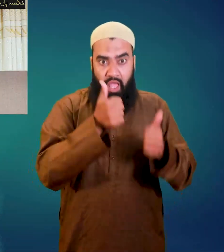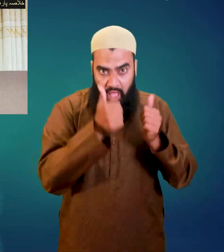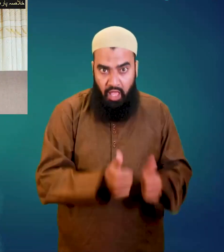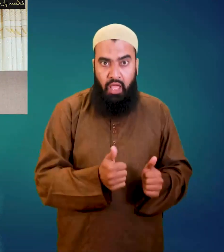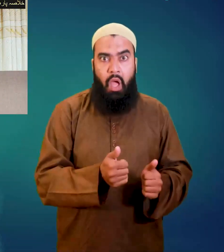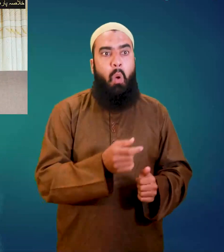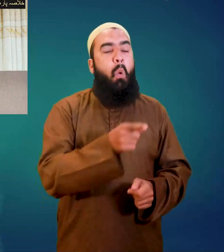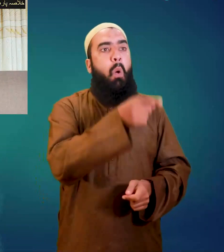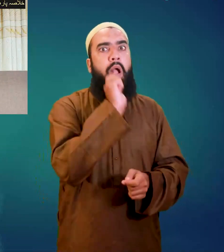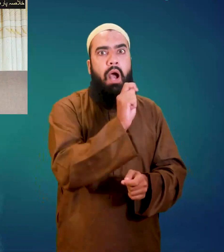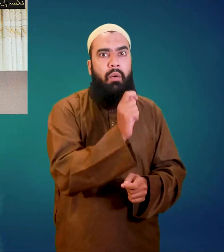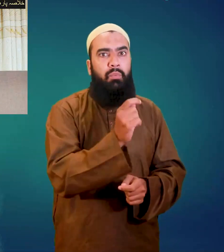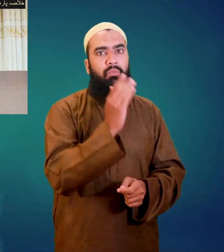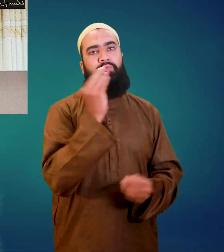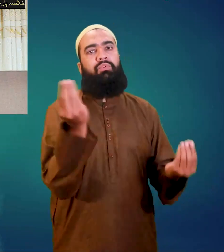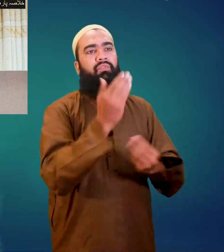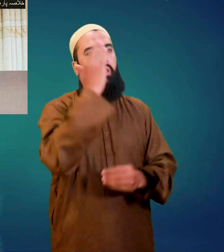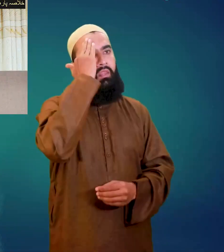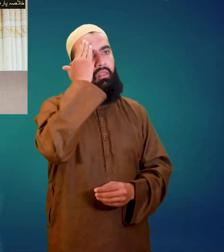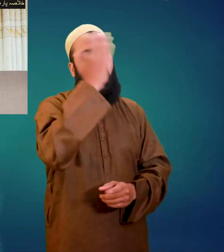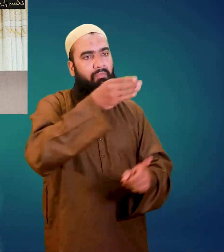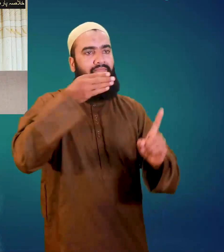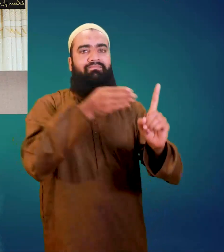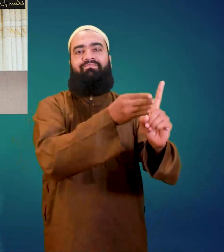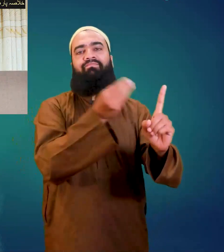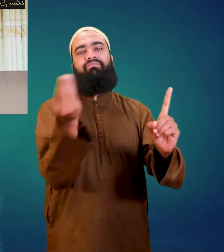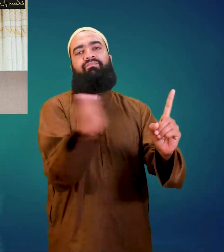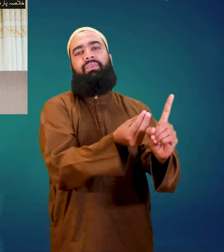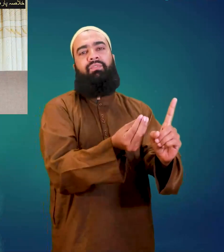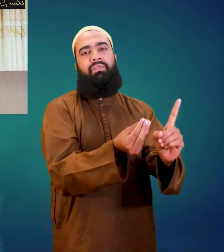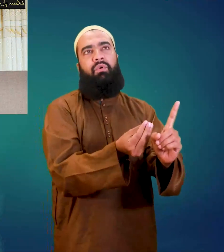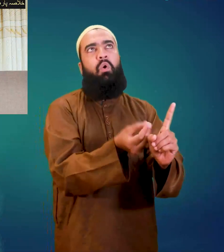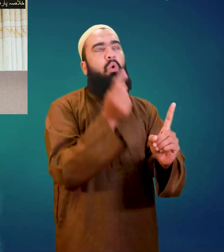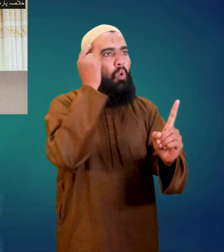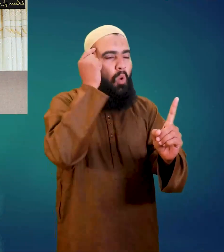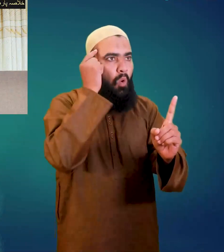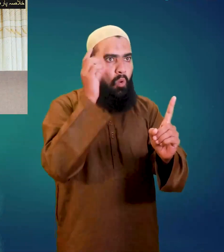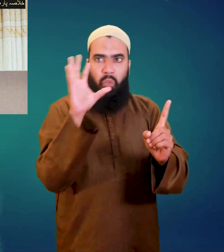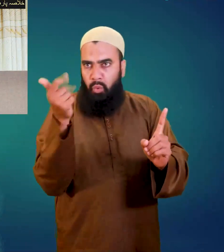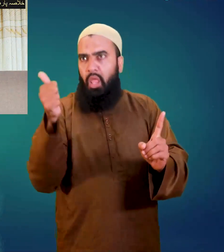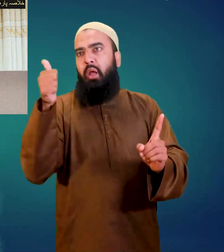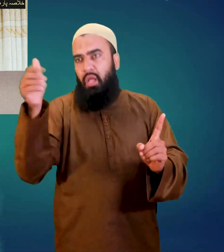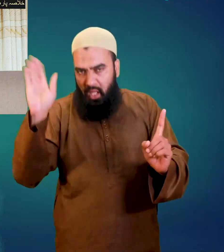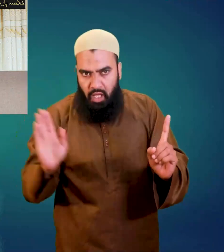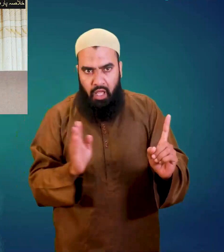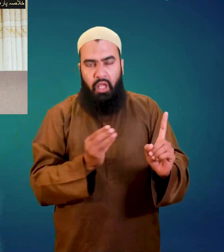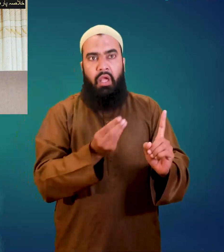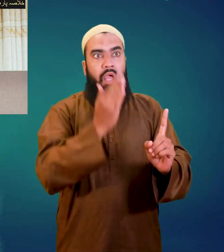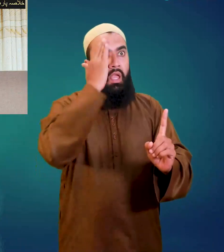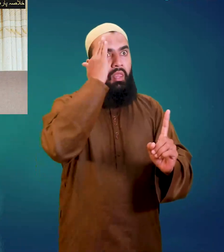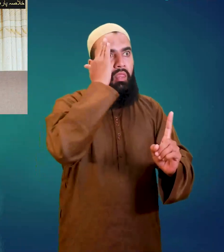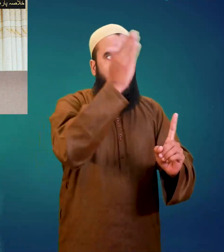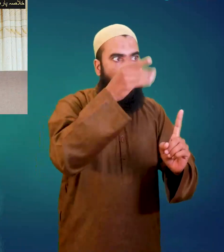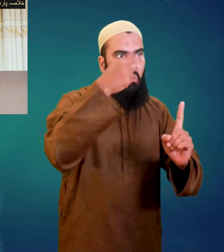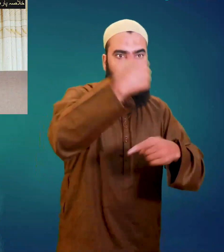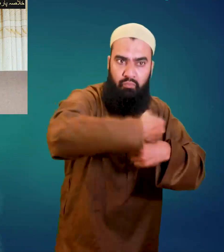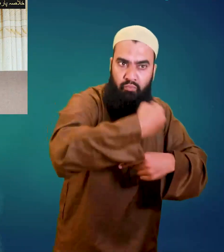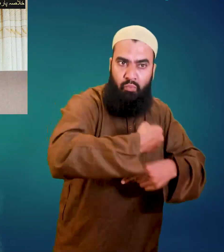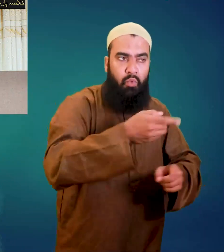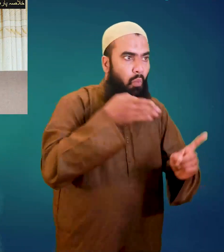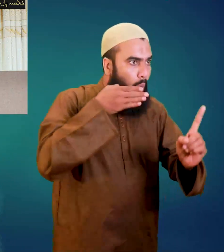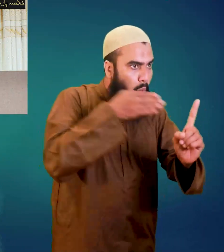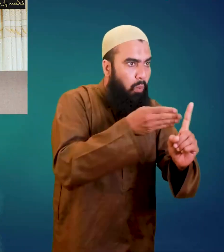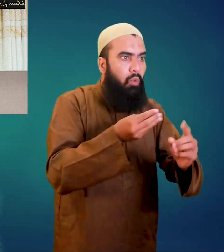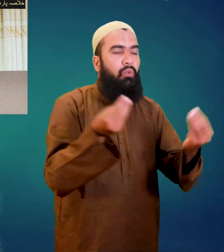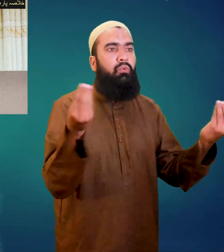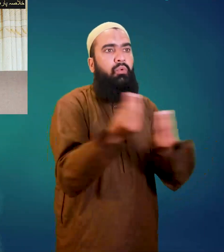اور دین پر عمل کرنا ہوتا ہے، اس لیے کہ ان کی نظر میں آخرت ہی سب کچھ ہے، اور دنیا ان کا مقصد نہیں، آخرت